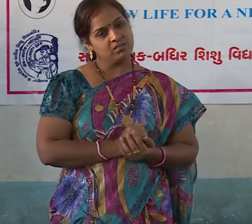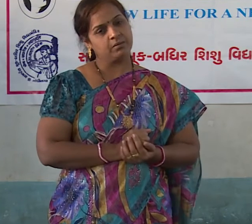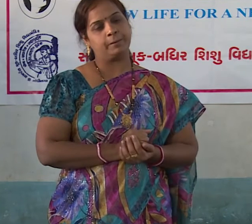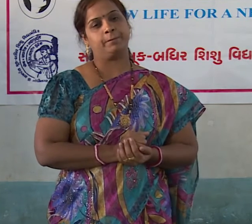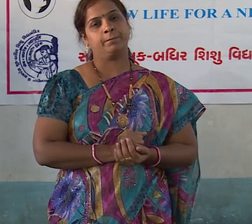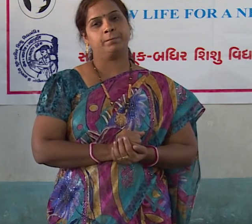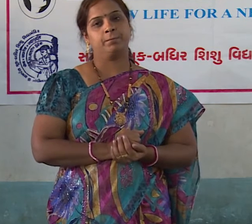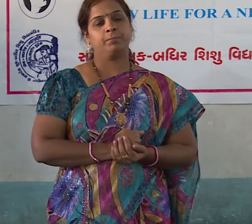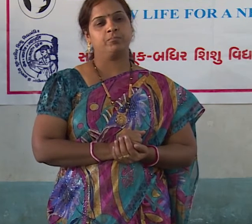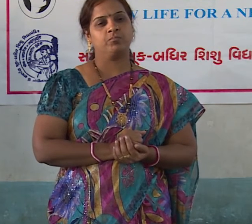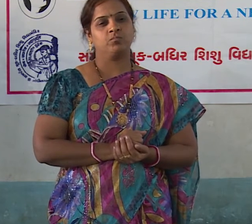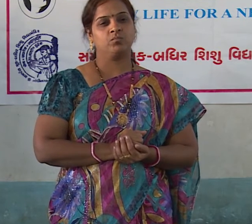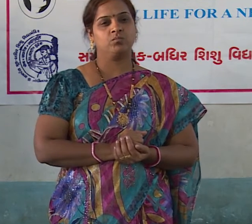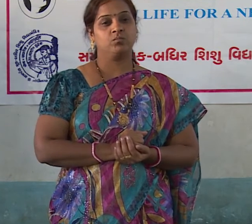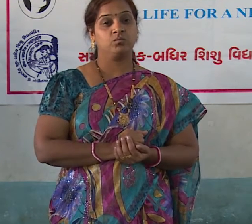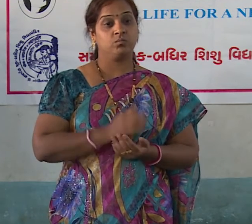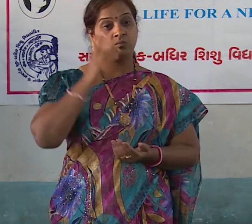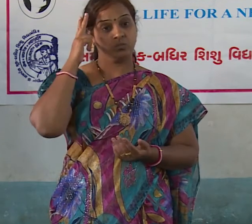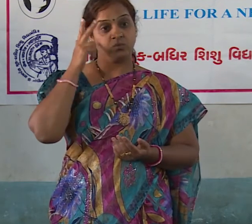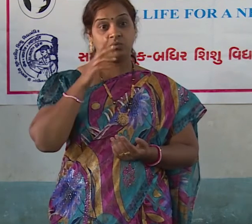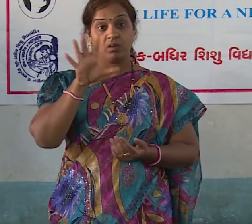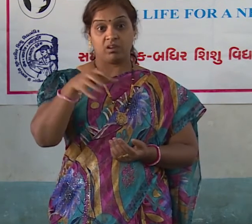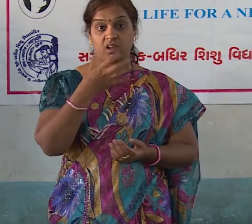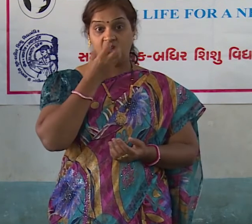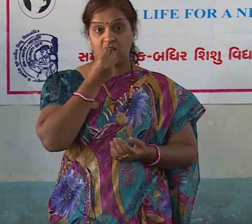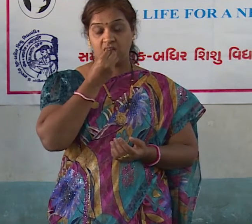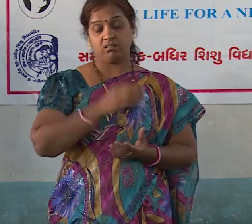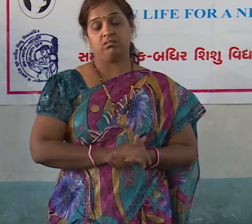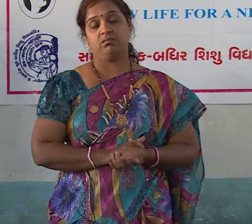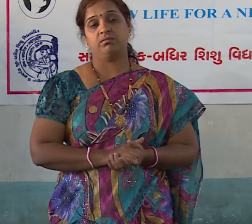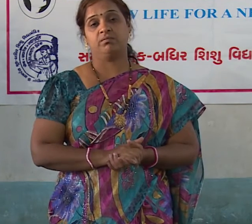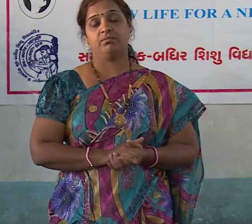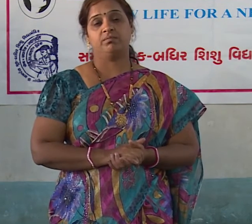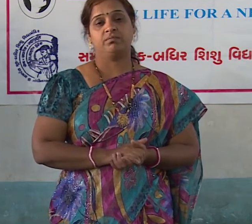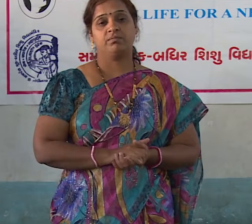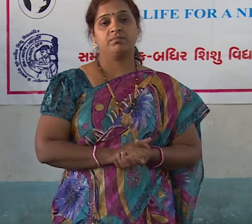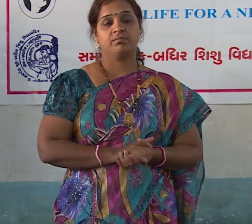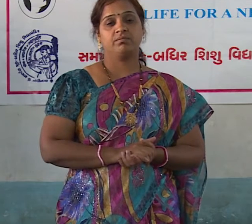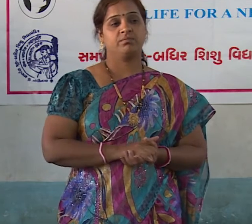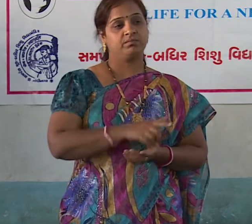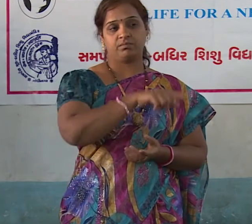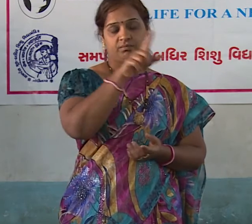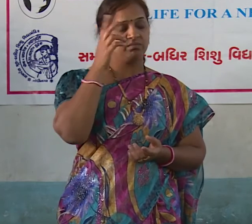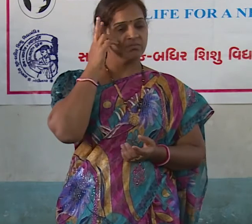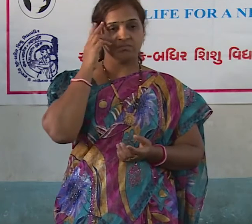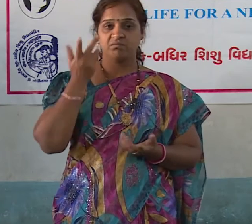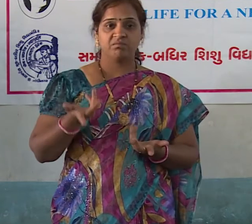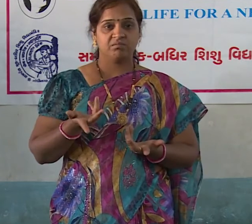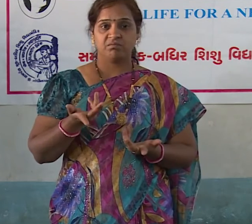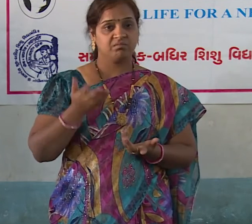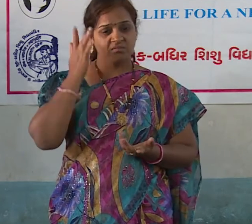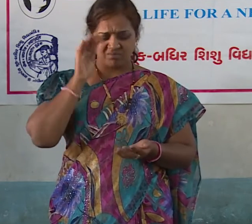कि माया रूपी चील कब आ जाएगी, किस समय आ जाएगी, वो उसको ही पता है। जैसे बच्चों को ये नहीं पता है कि ये चील